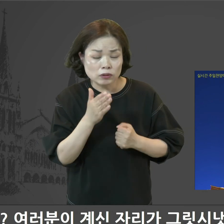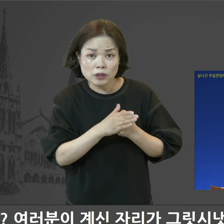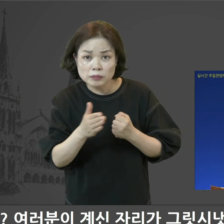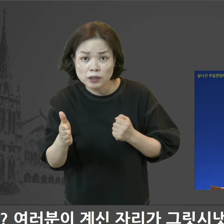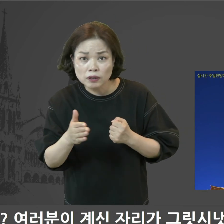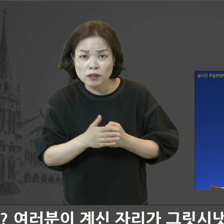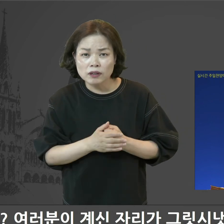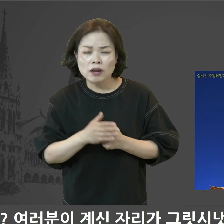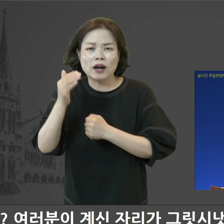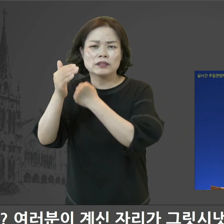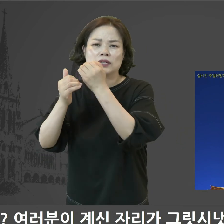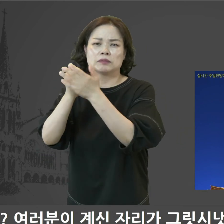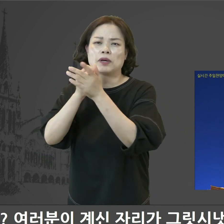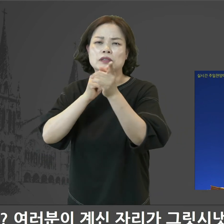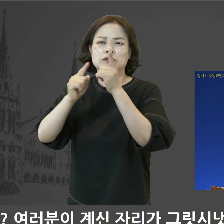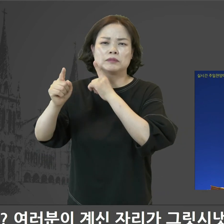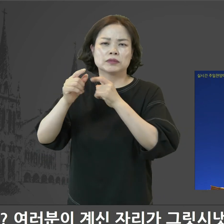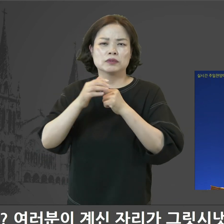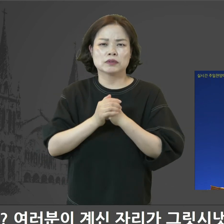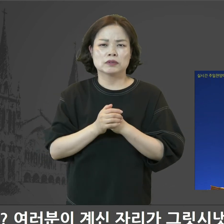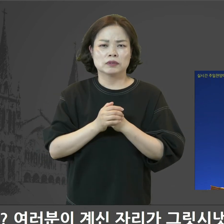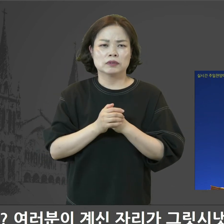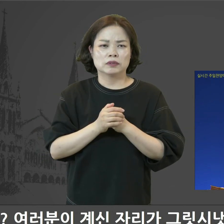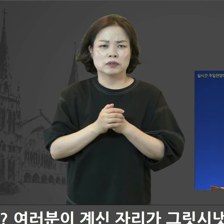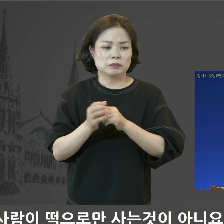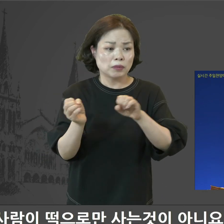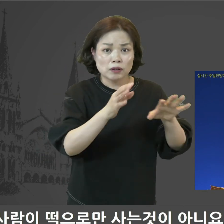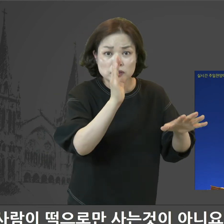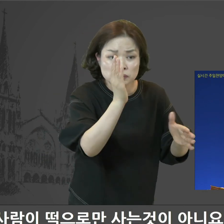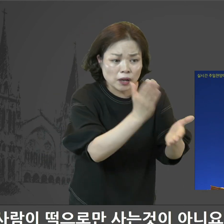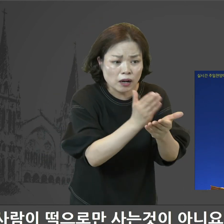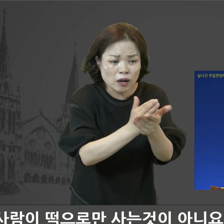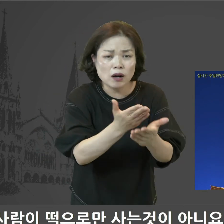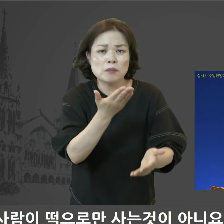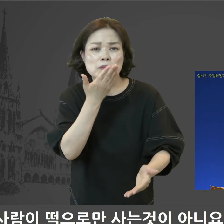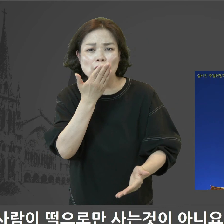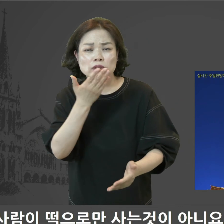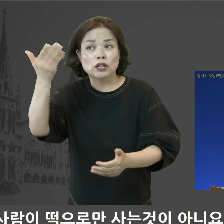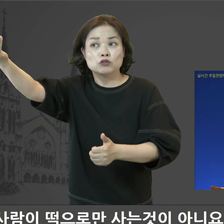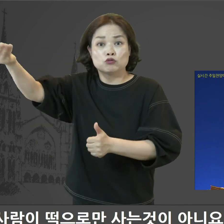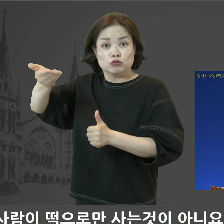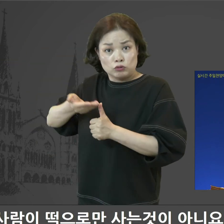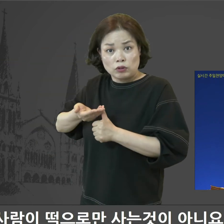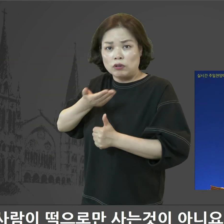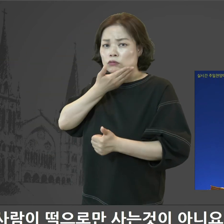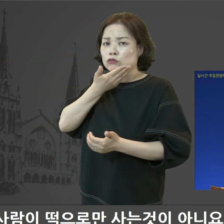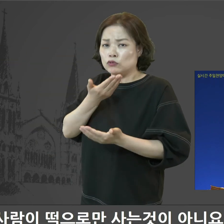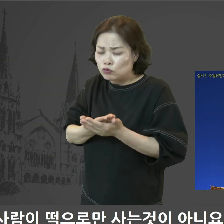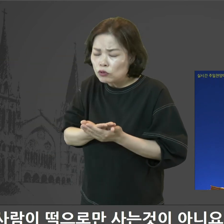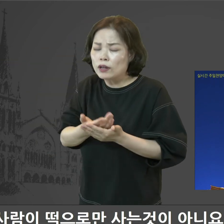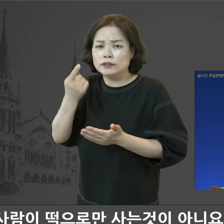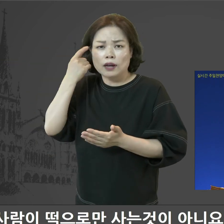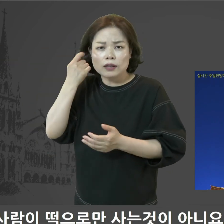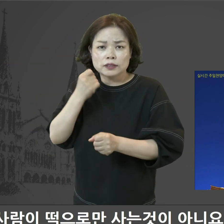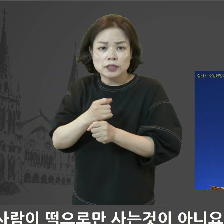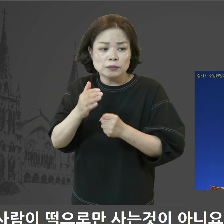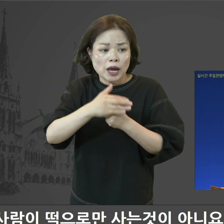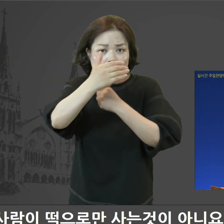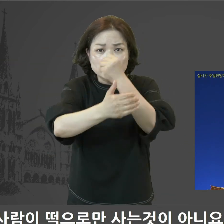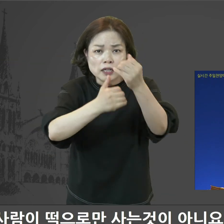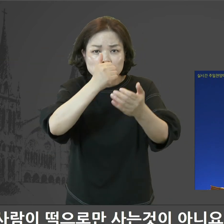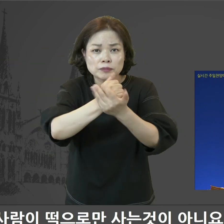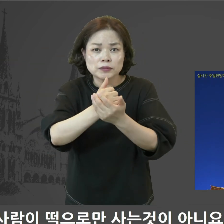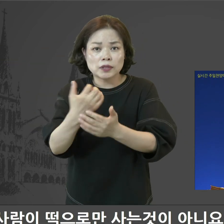때문에 하나님의 말씀을 저버리지 말라. 먹을 것 또한 하나님께서 중요하게 생각하시고 그래서